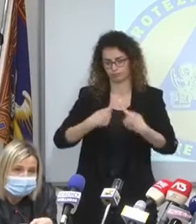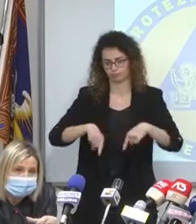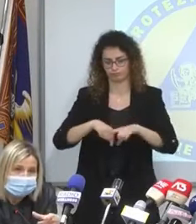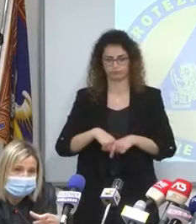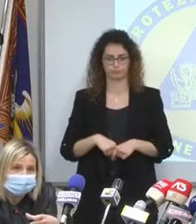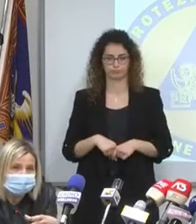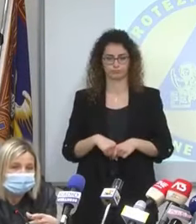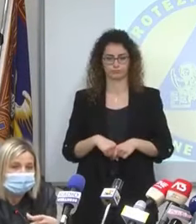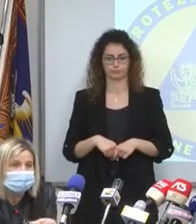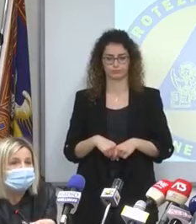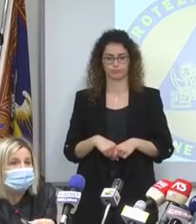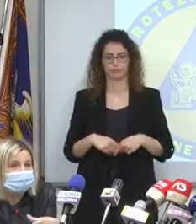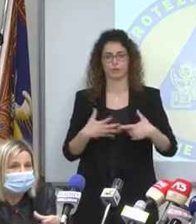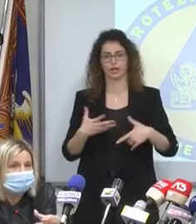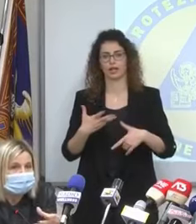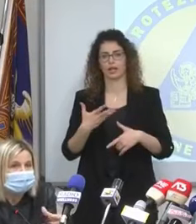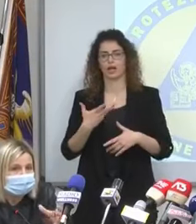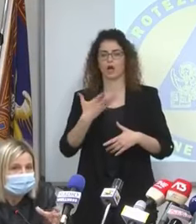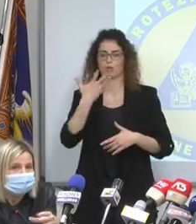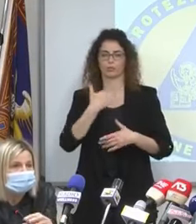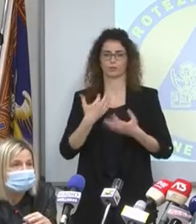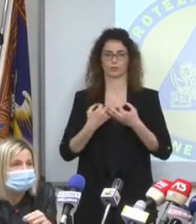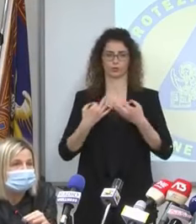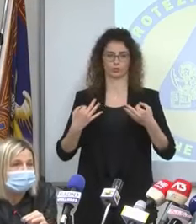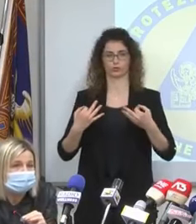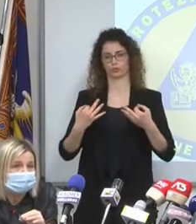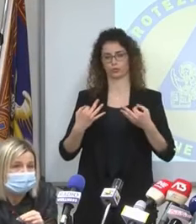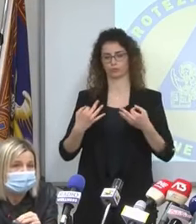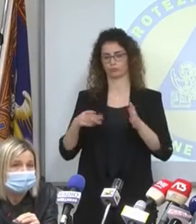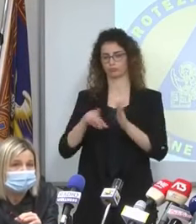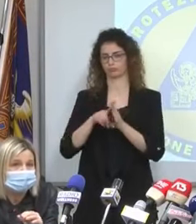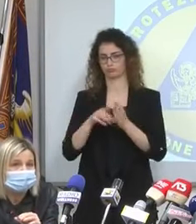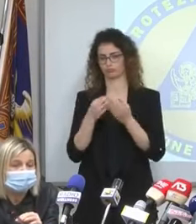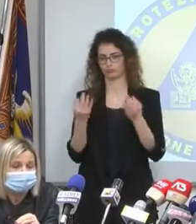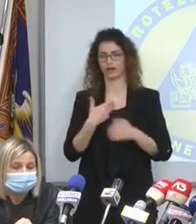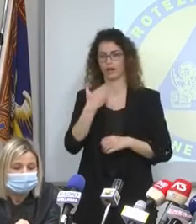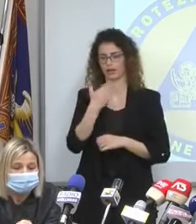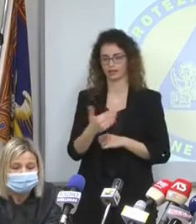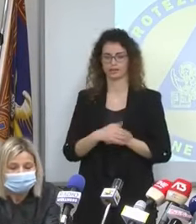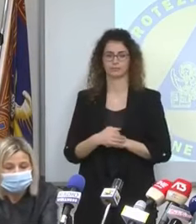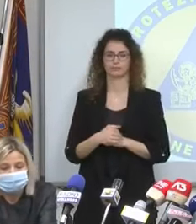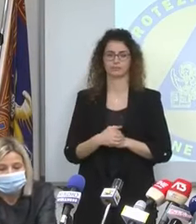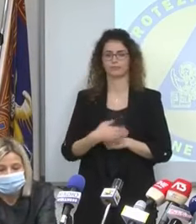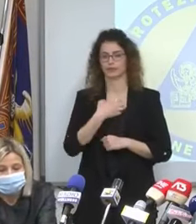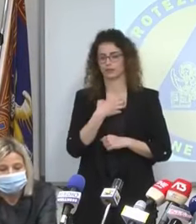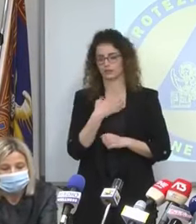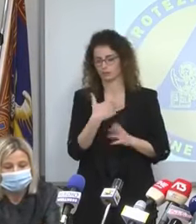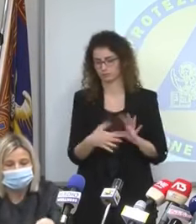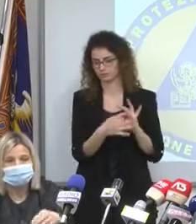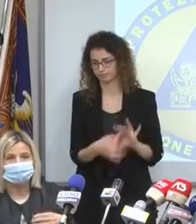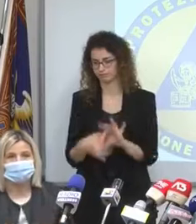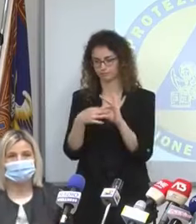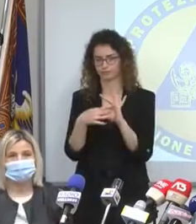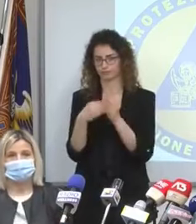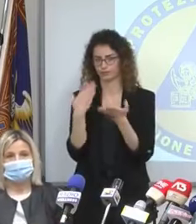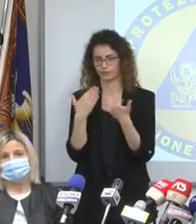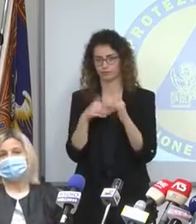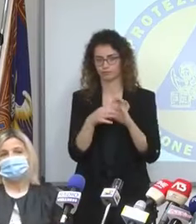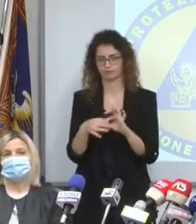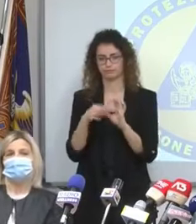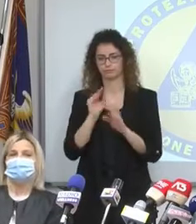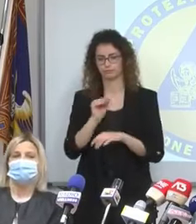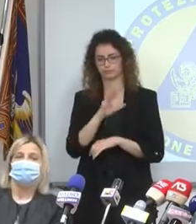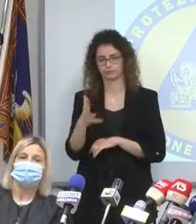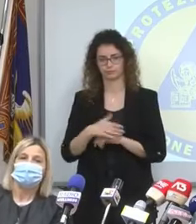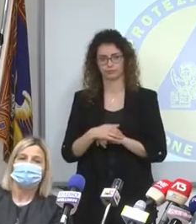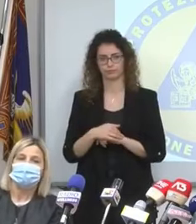però per esserci una correttezza anche nei provvedimenti. Certo, grazie. Assessore, scusi, mi riallaccio un attimo velocemente con